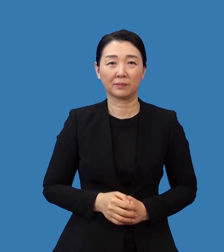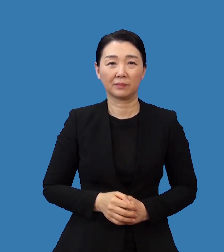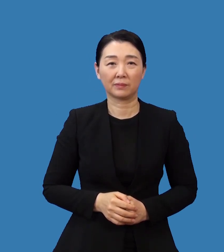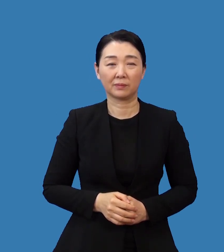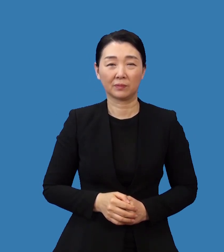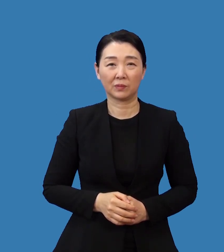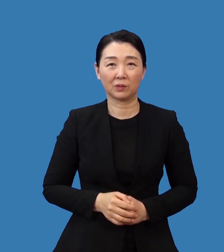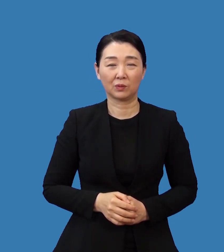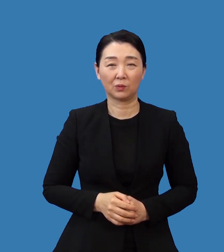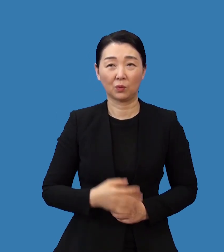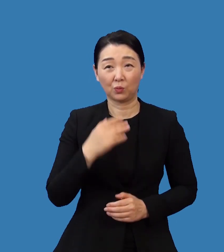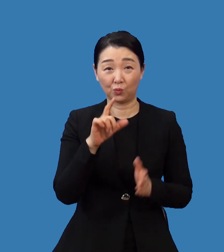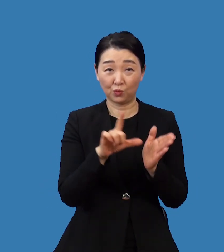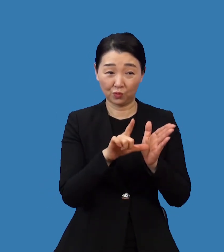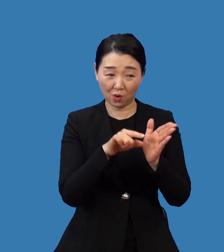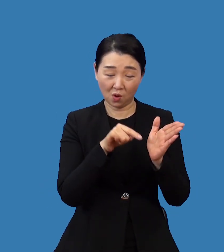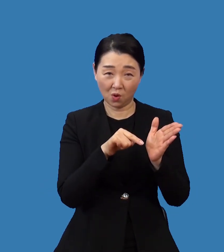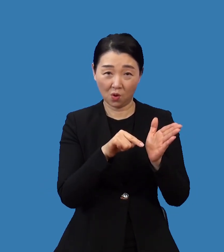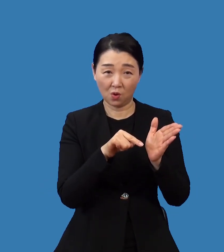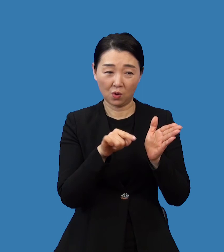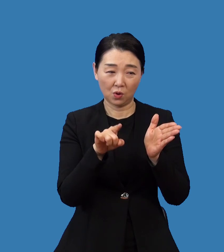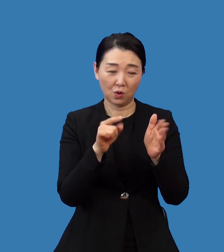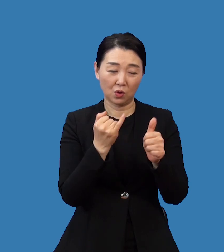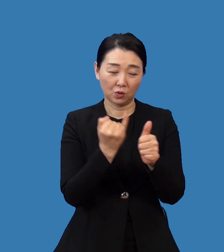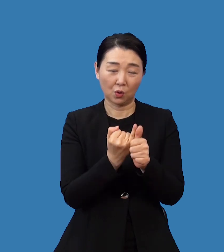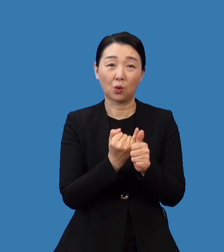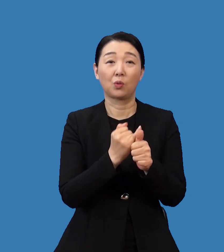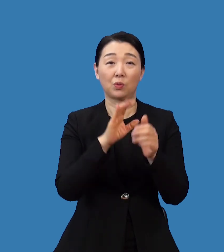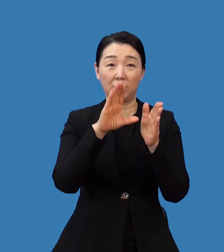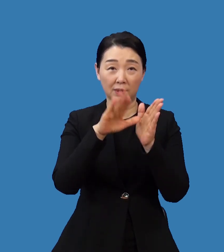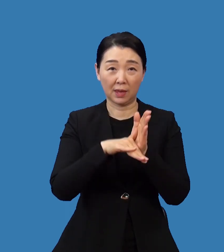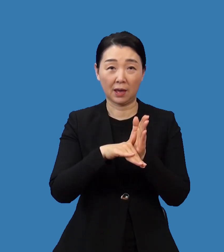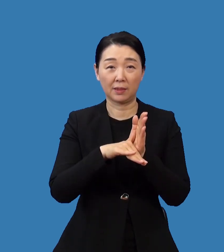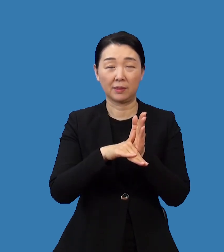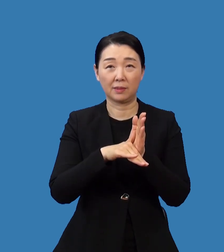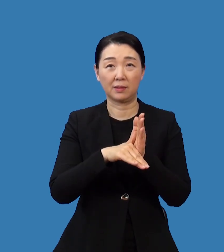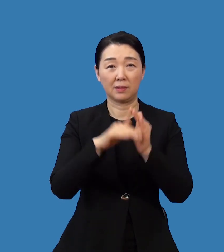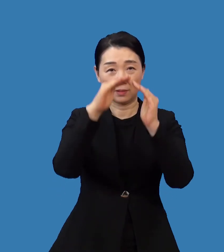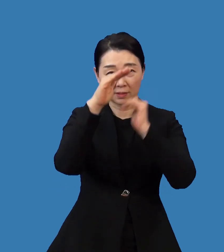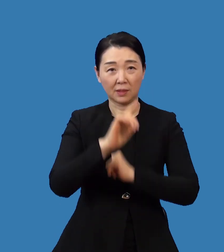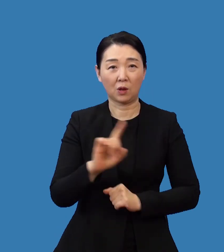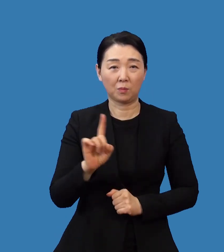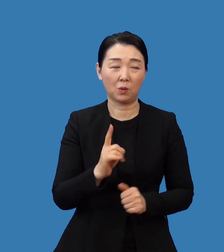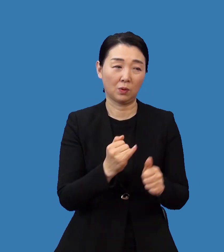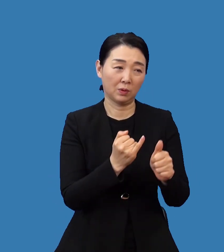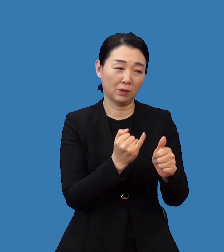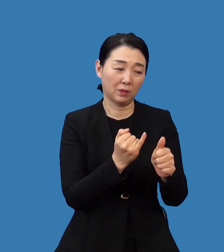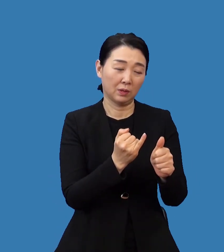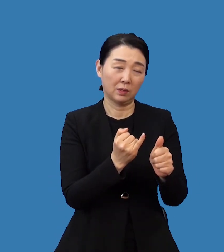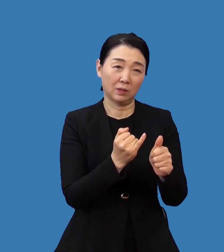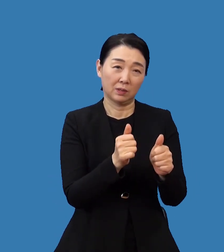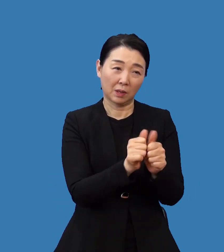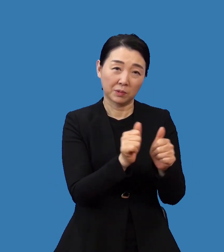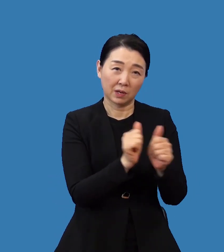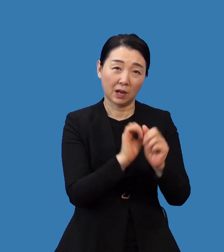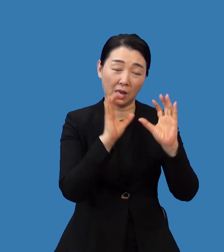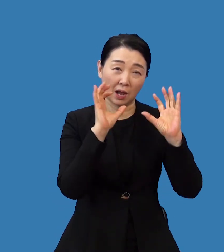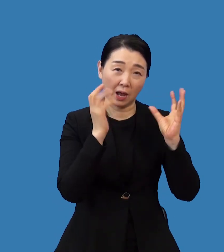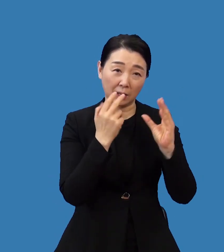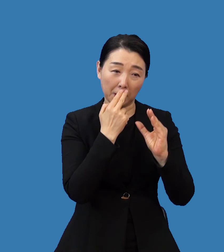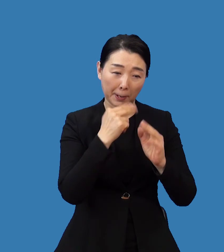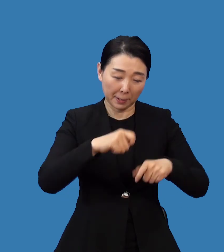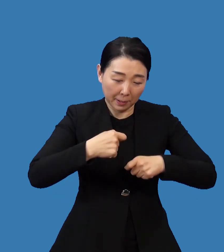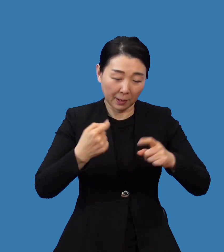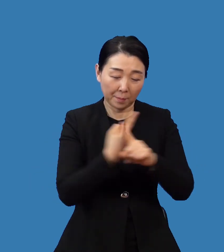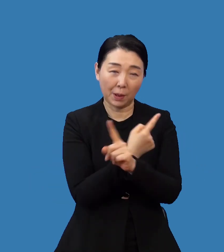심지어 루터는 결혼 생활에 대해서 이런 글을 남깁니다. 남자가 아기 기저귀를 갈 때